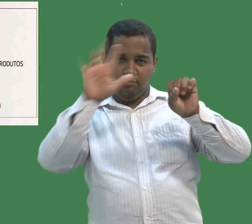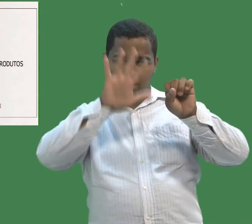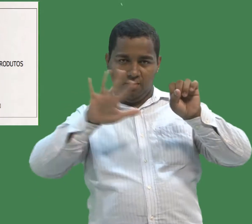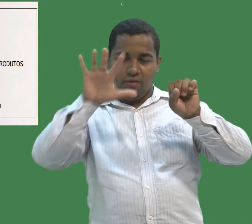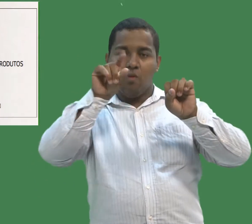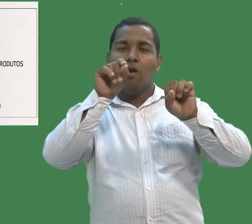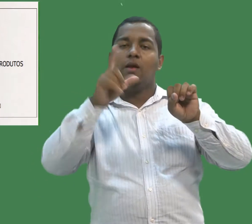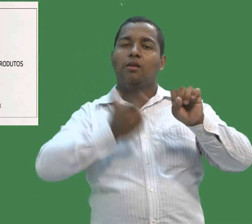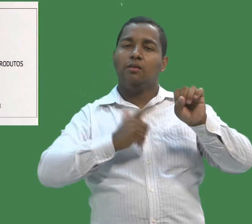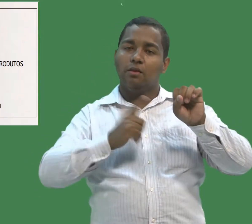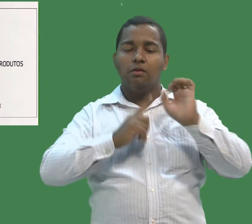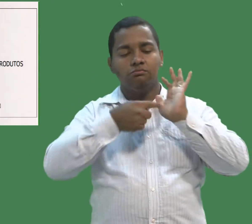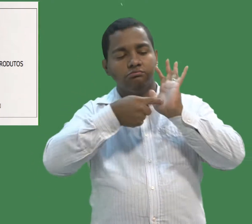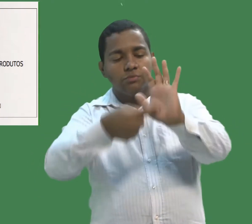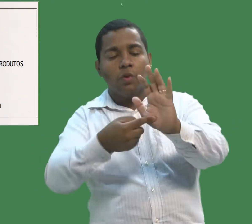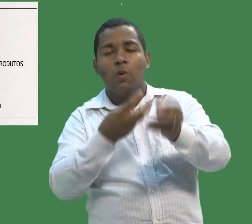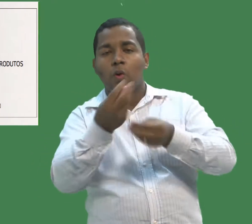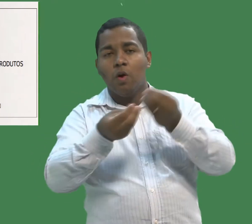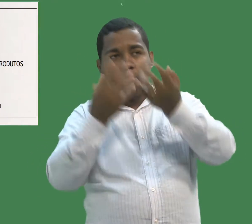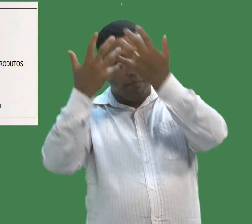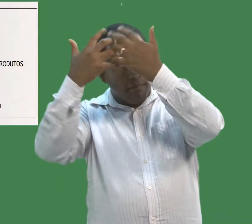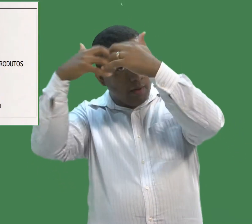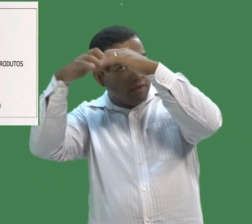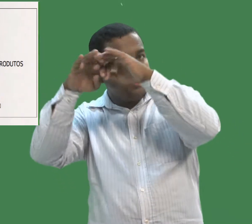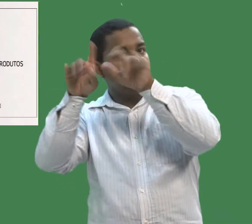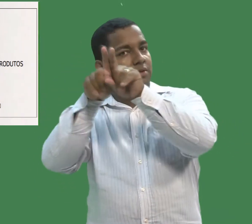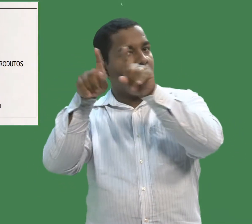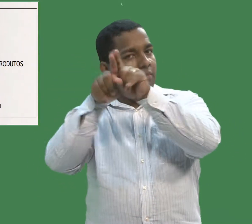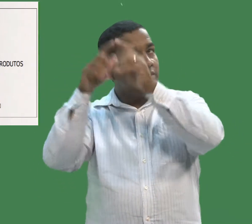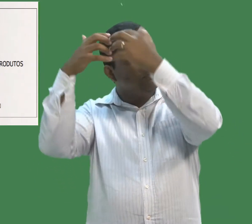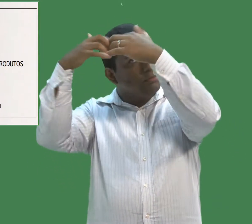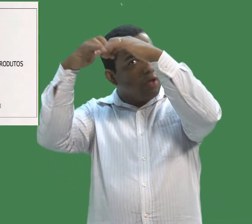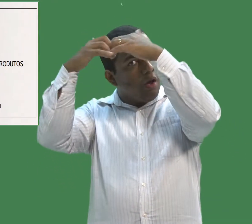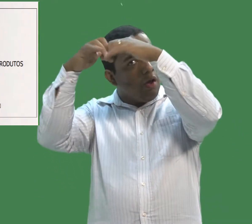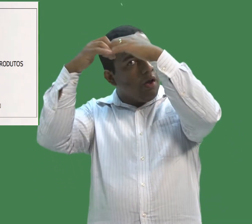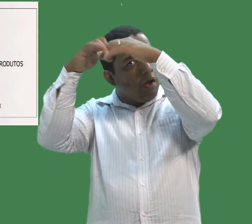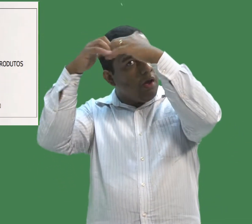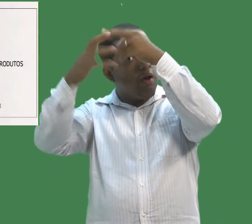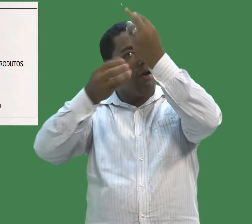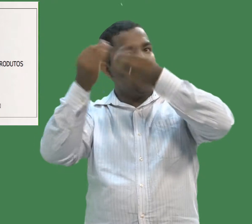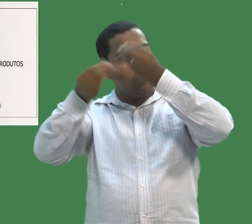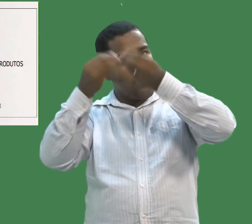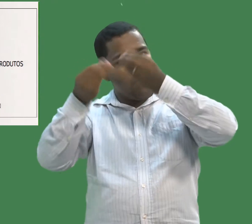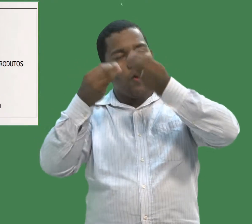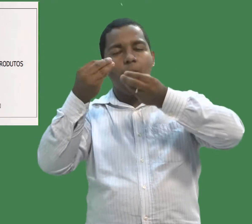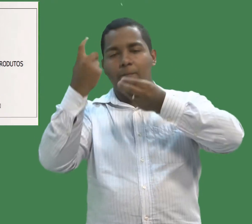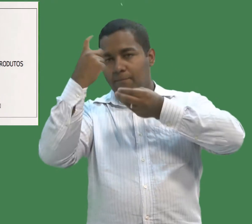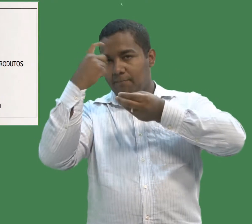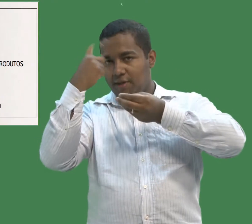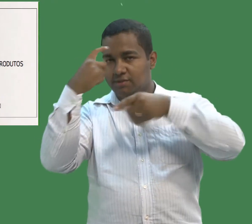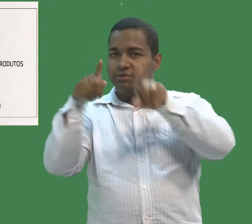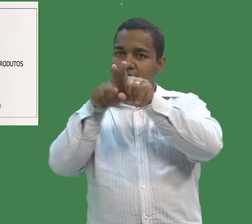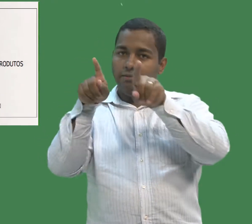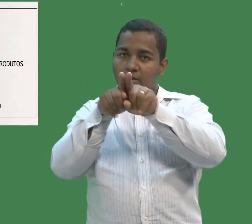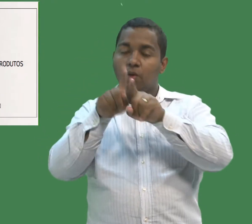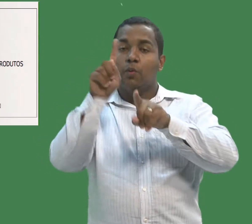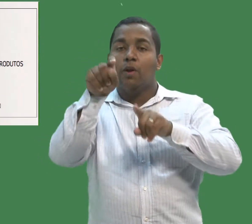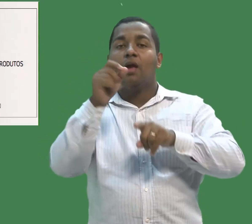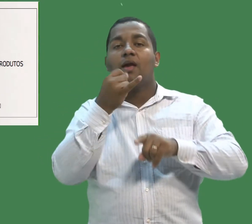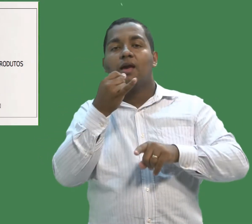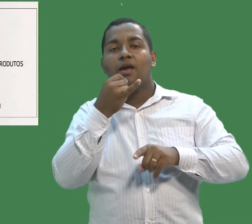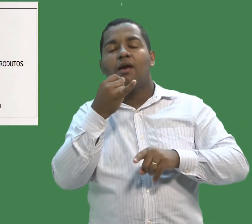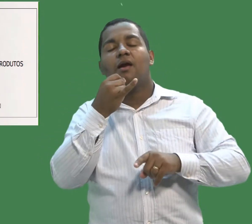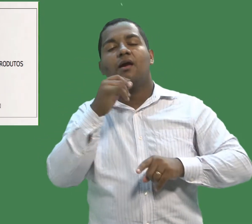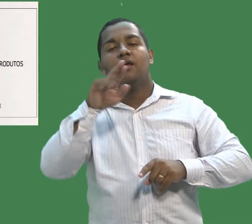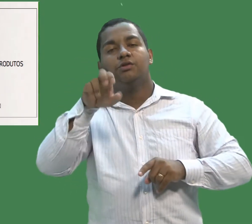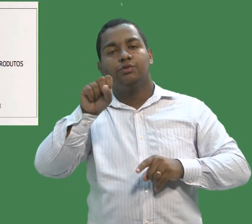No esquema a seguir, temos o simbolismo e as representações da mente e cérebro, ligado à perspectiva mentalista, que acontece